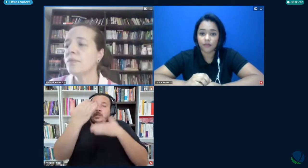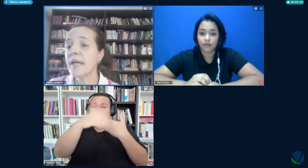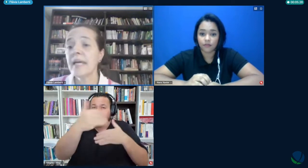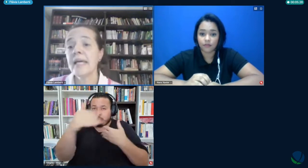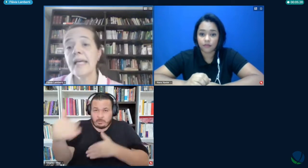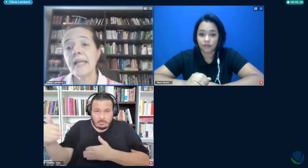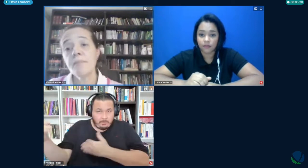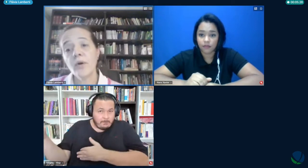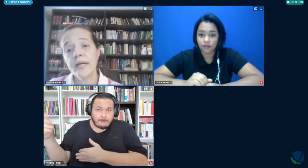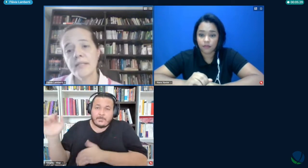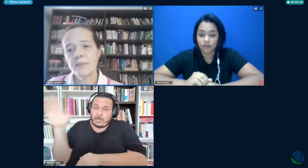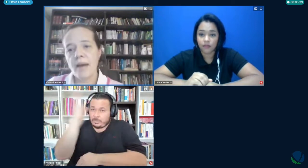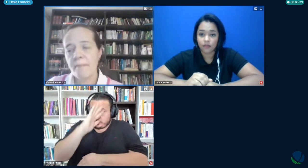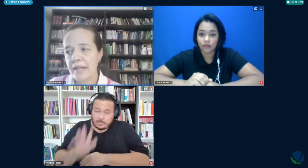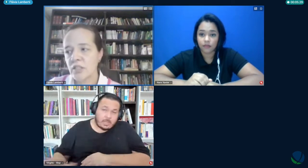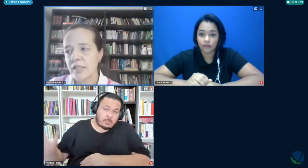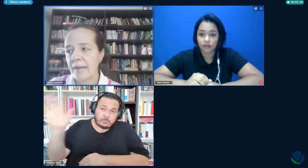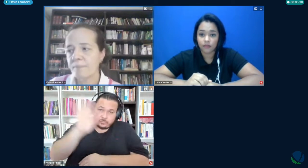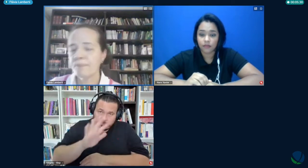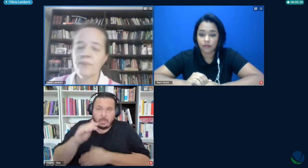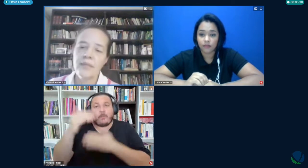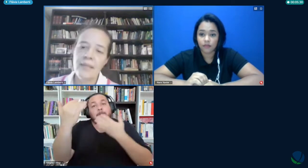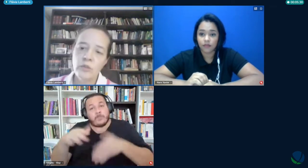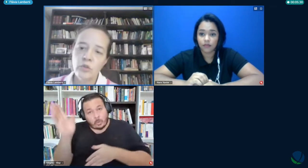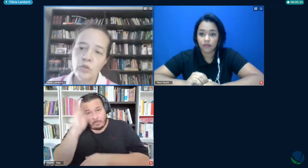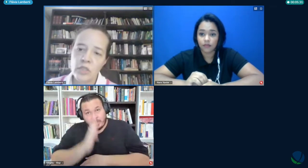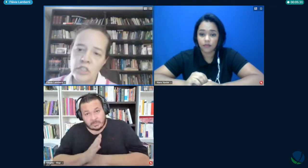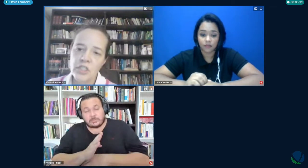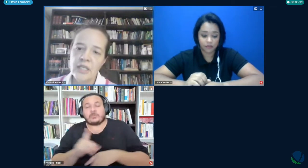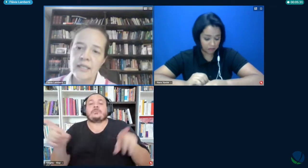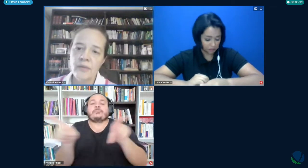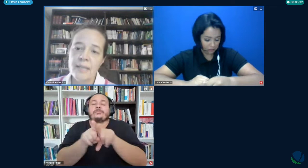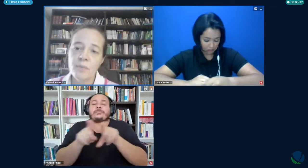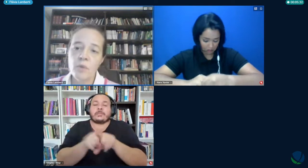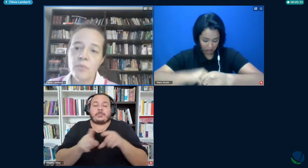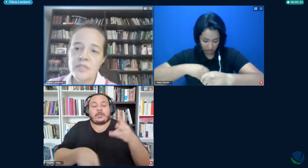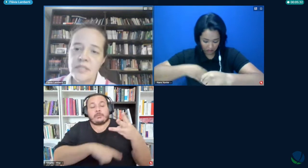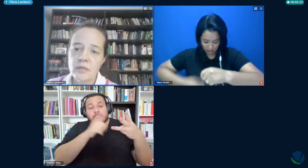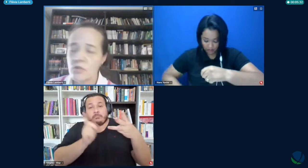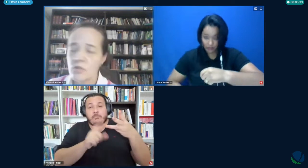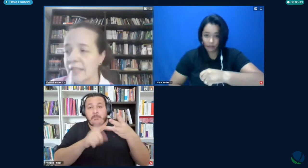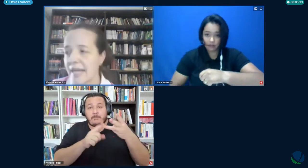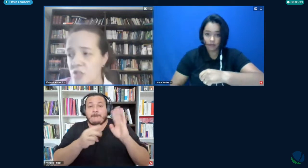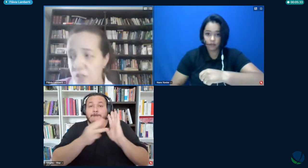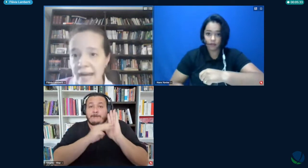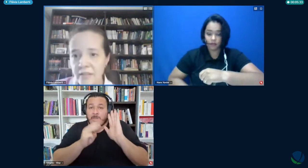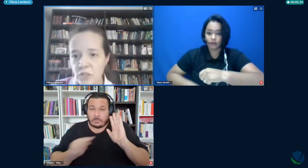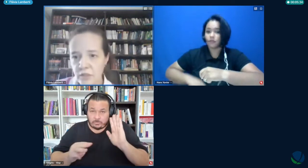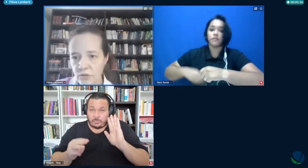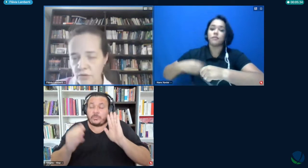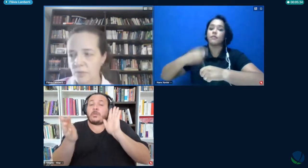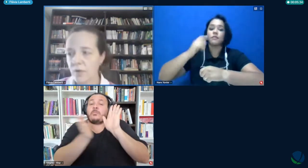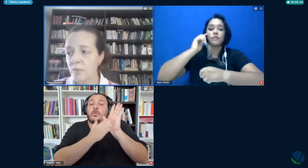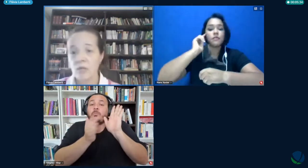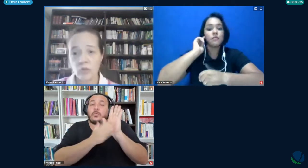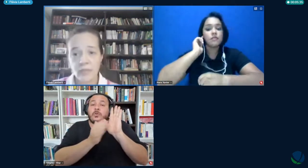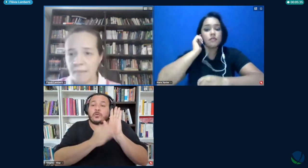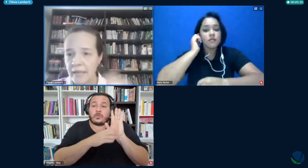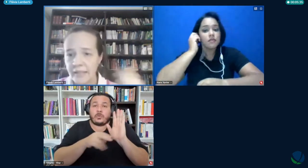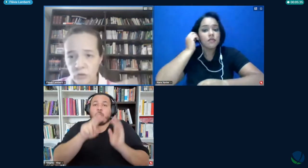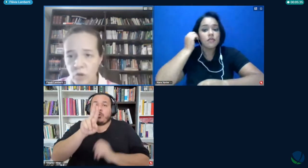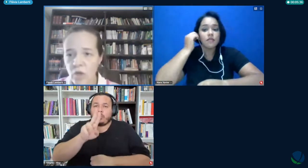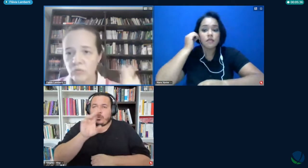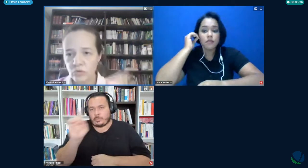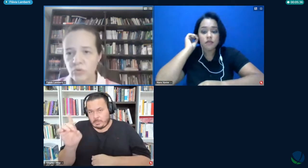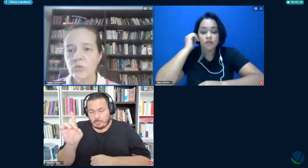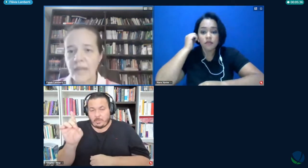estudo. E depois, a parte da metodologia, né, da proposição das unidades didáticas. Então, seu trabalho